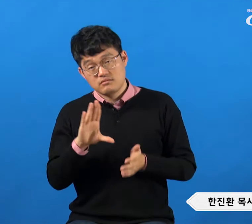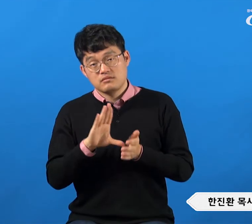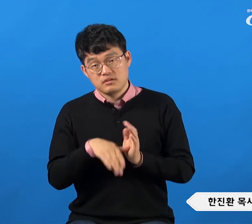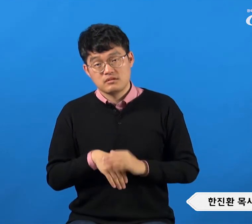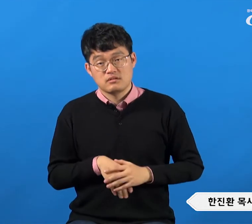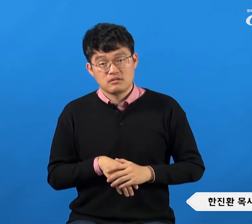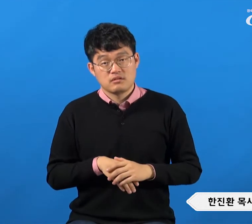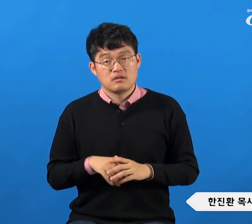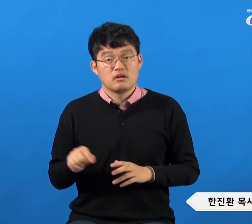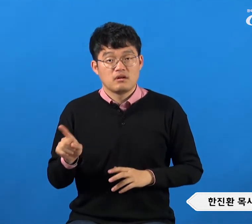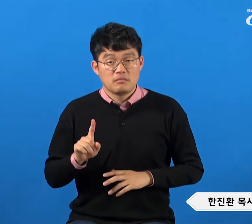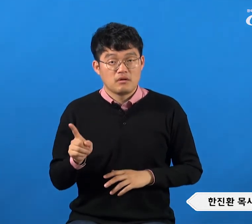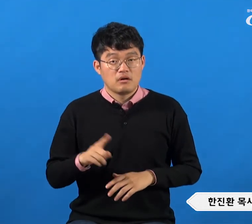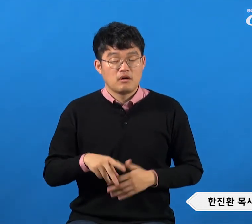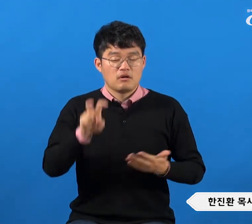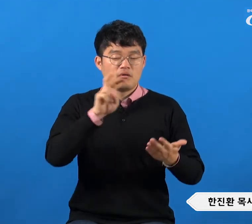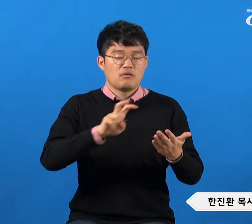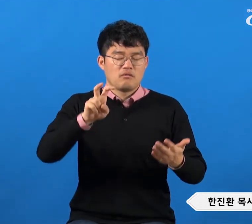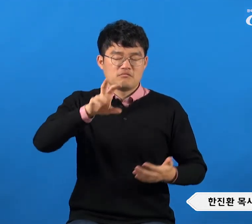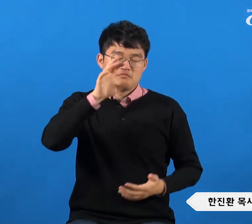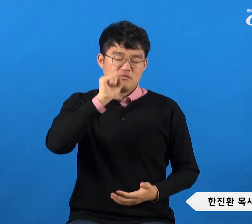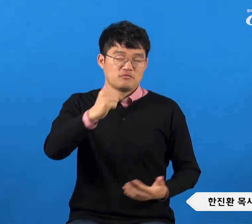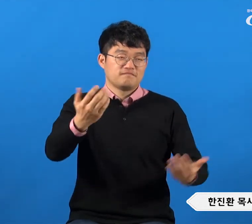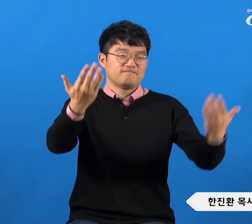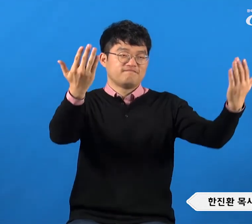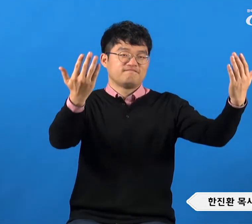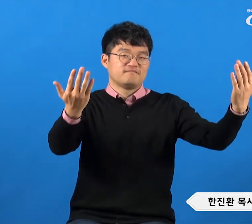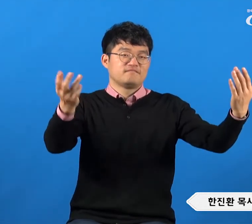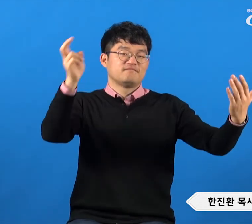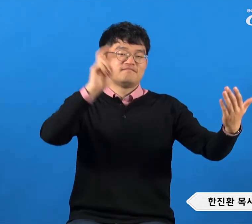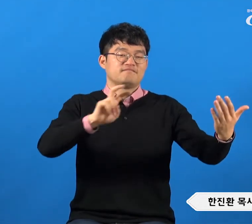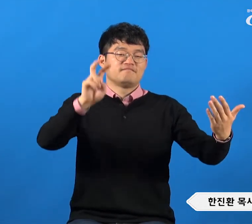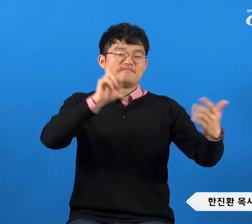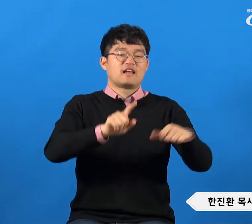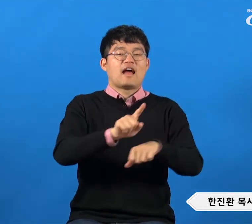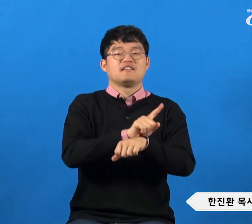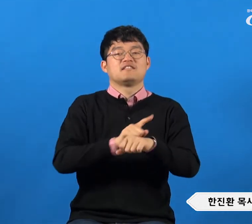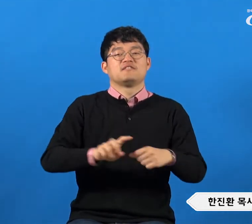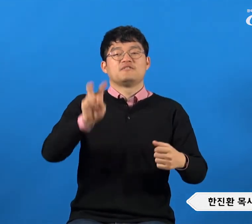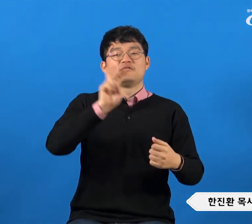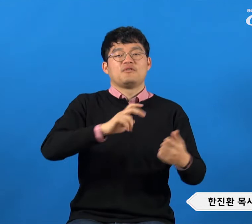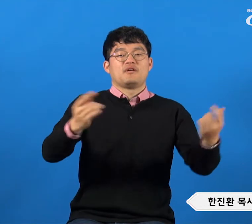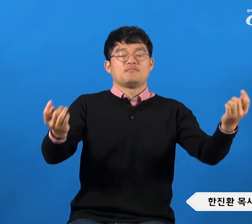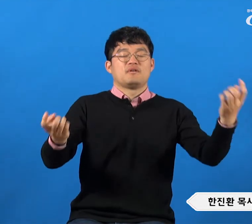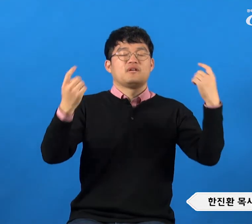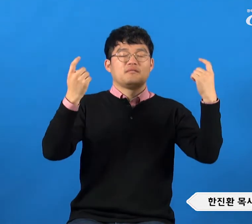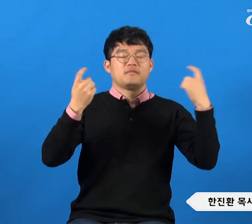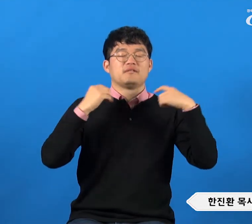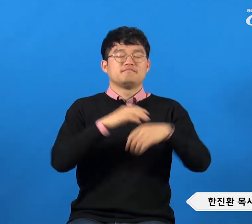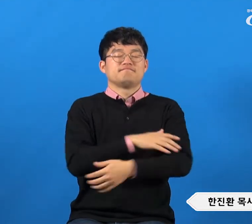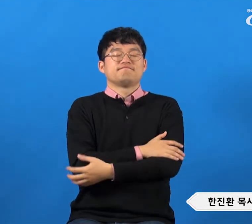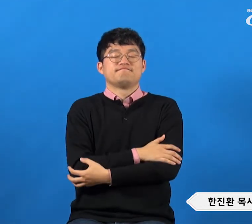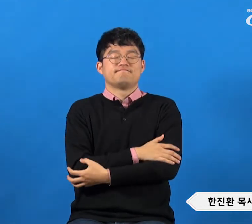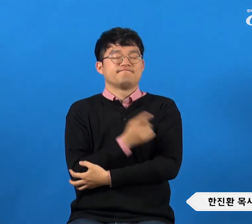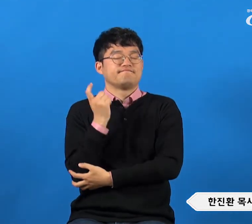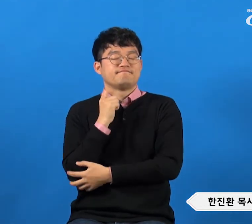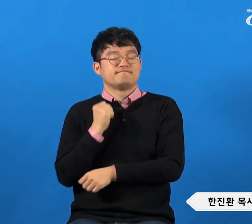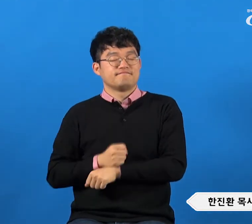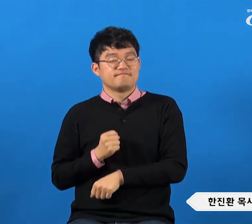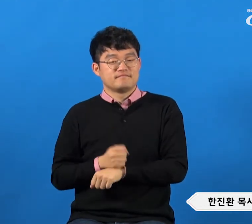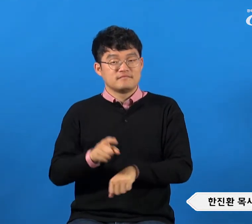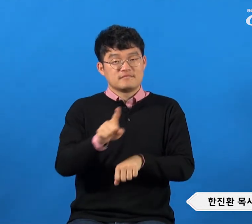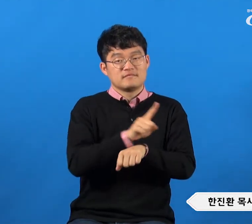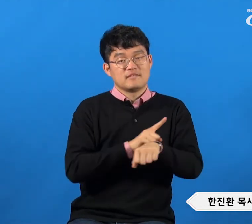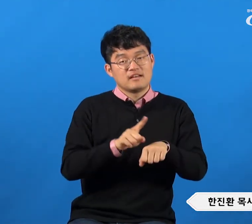오후에는 사운드 좋은 오디오로 1시간쯤 음악 감상을 합니다. 그리고는